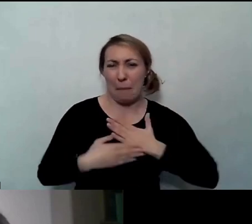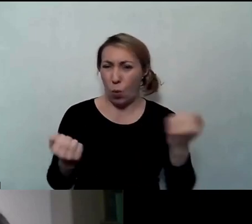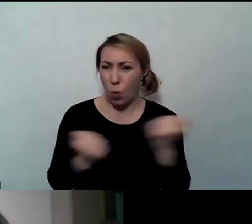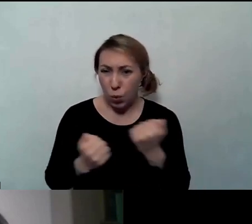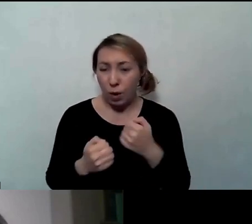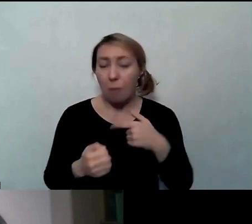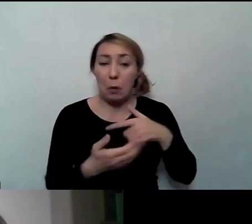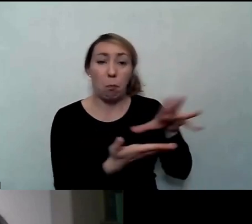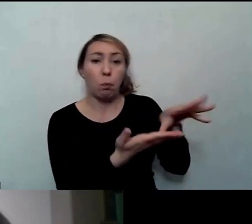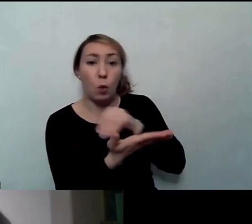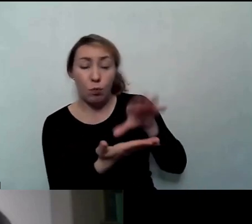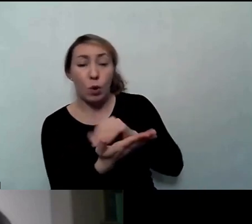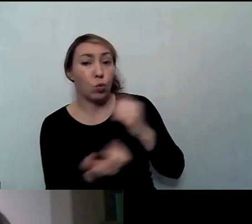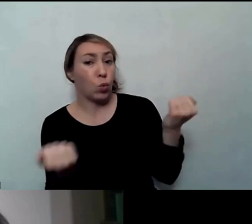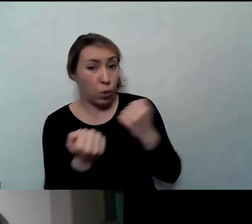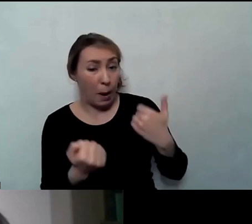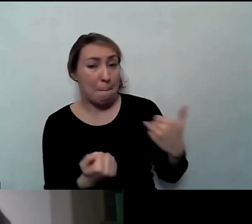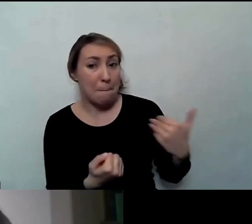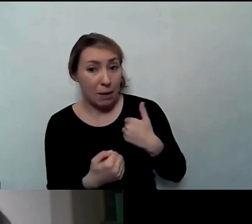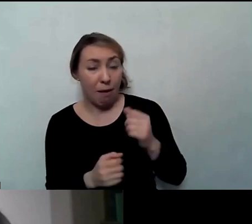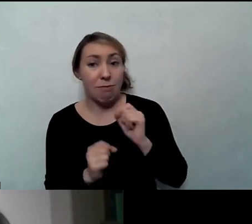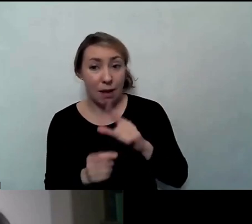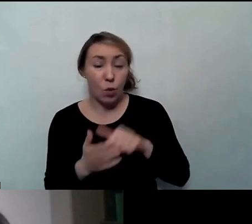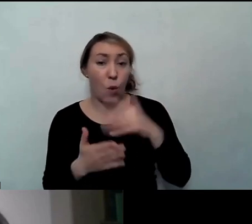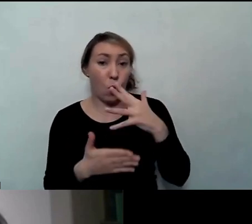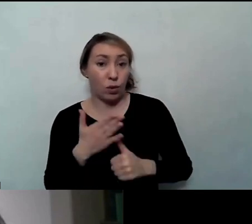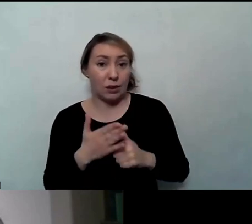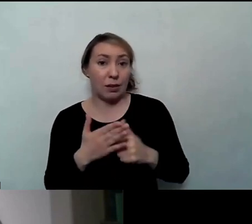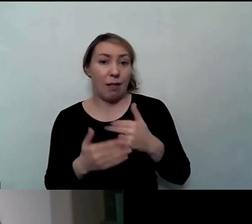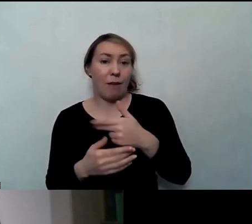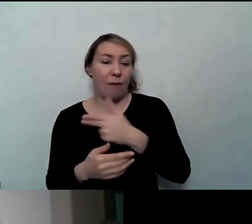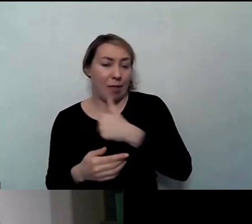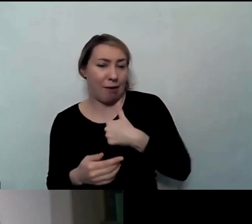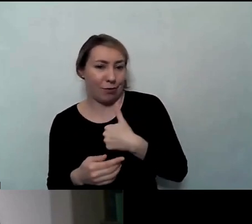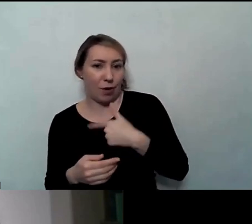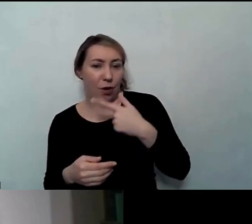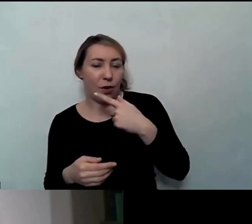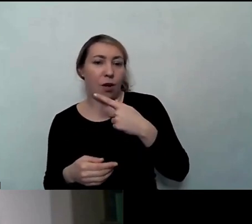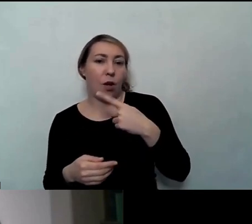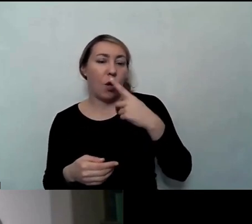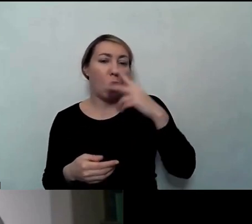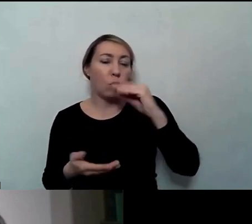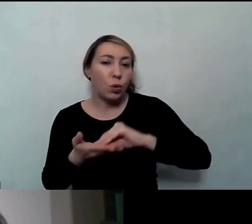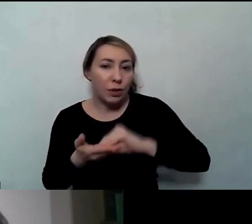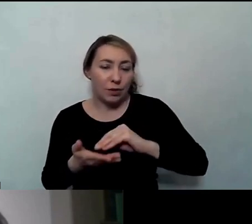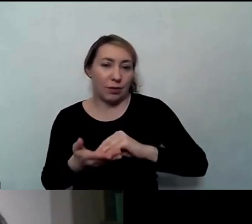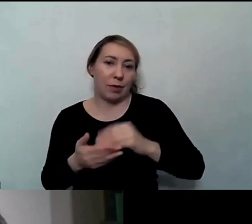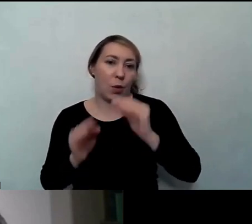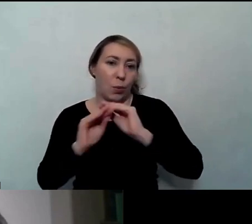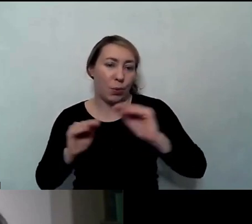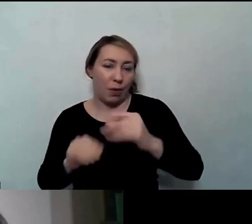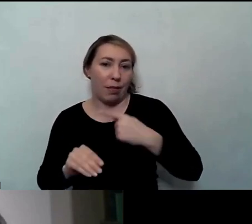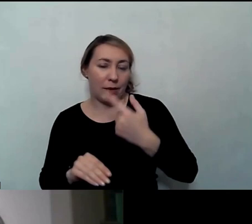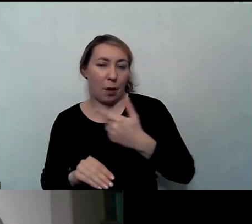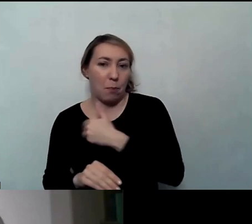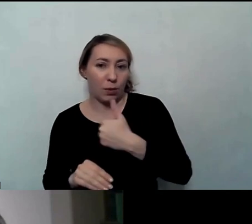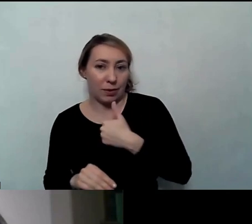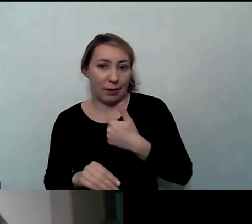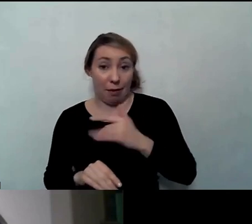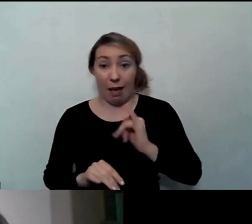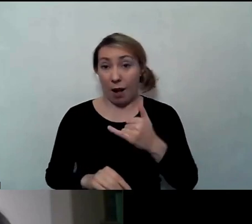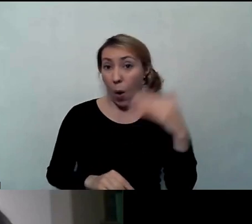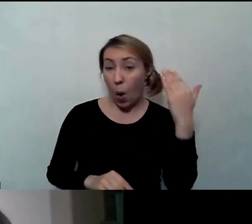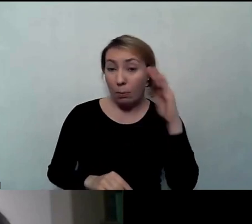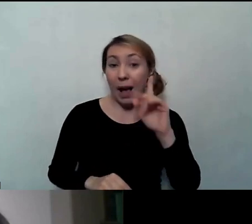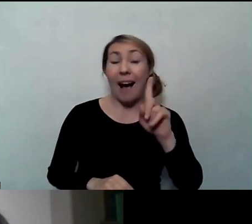też posiłkowałyśmy i do tego wykorzystałyśmy też swoje doświadczenie jako lektorki języka polskiego jako obcego. O tyle w